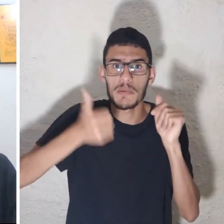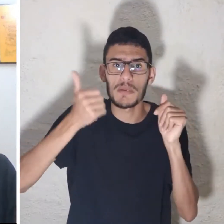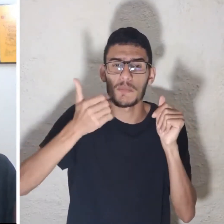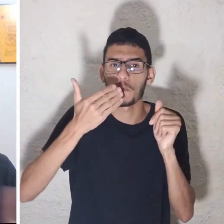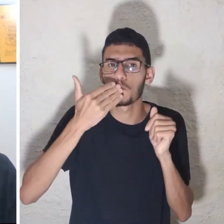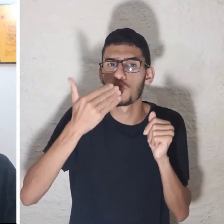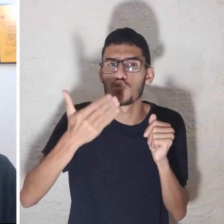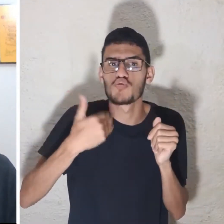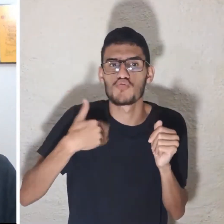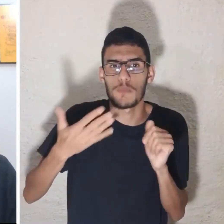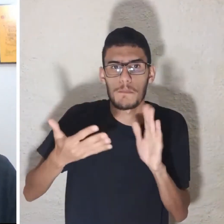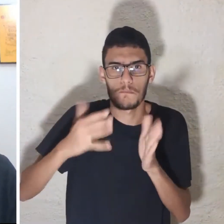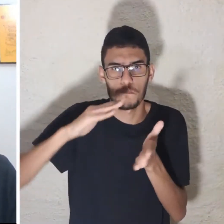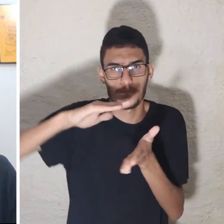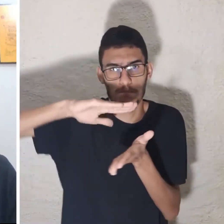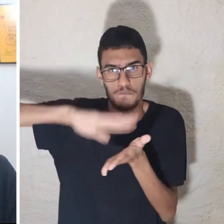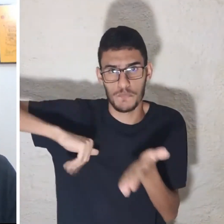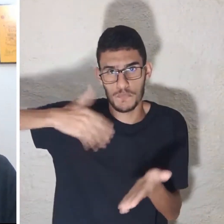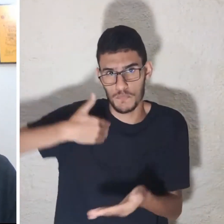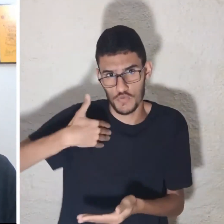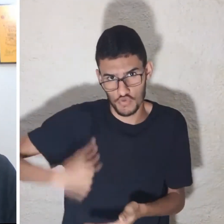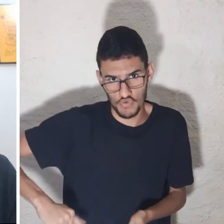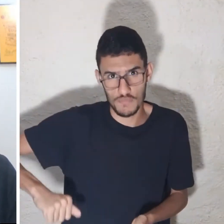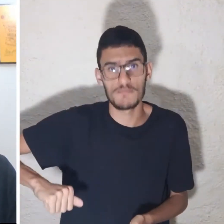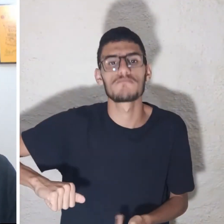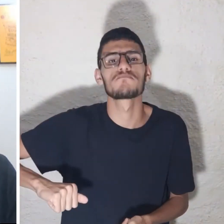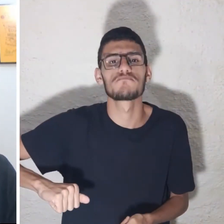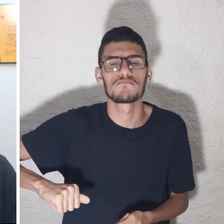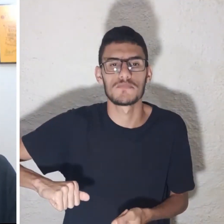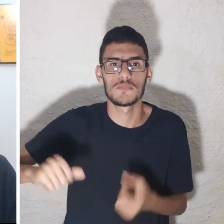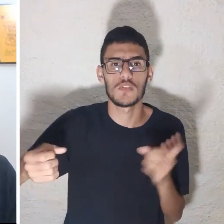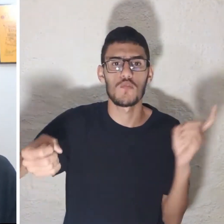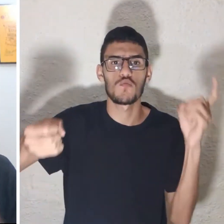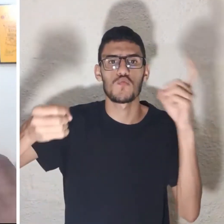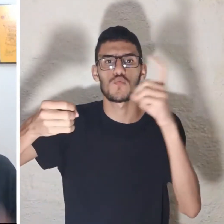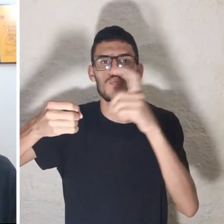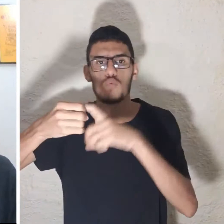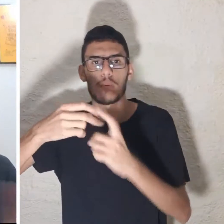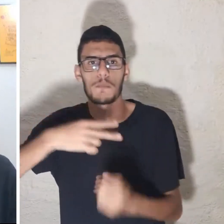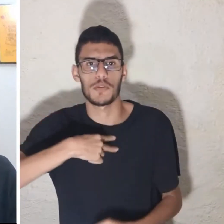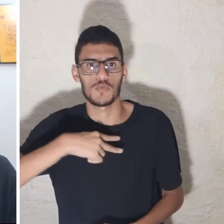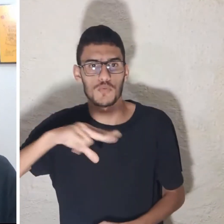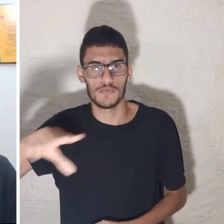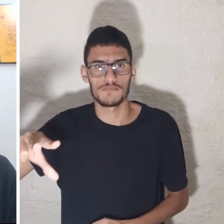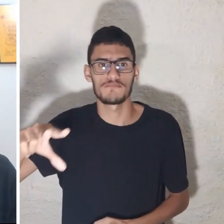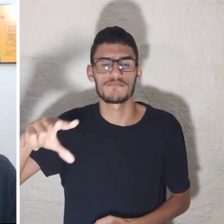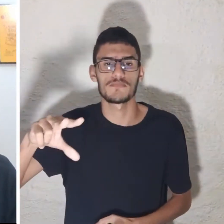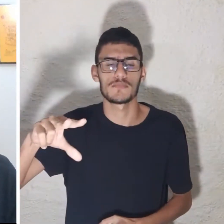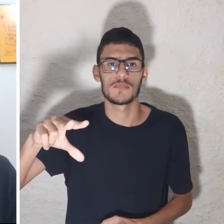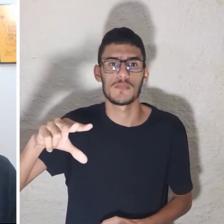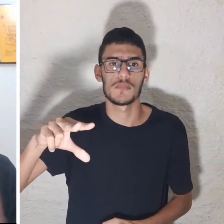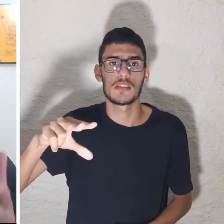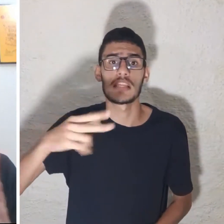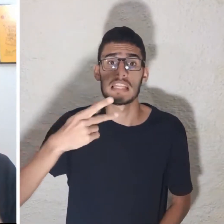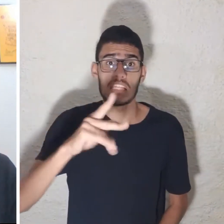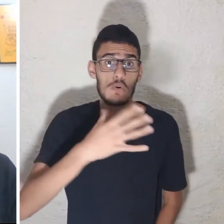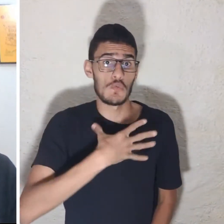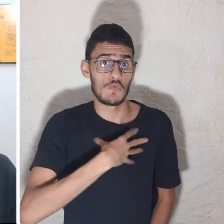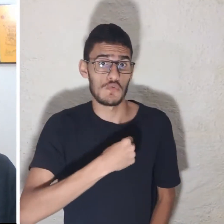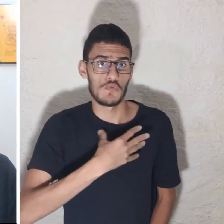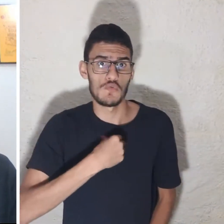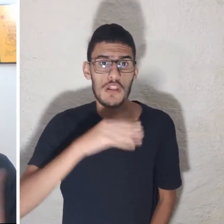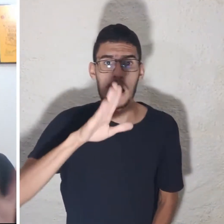I abdicou em 1831 do poder, ele voltou para Portugal, e aí o Dom